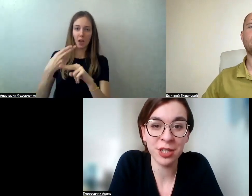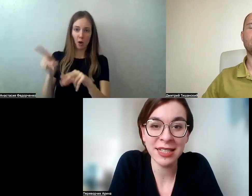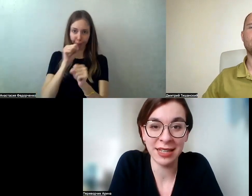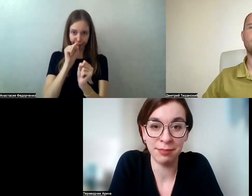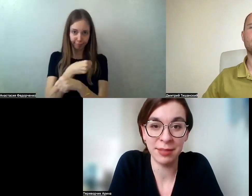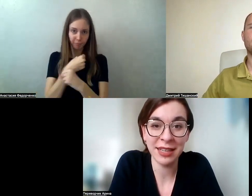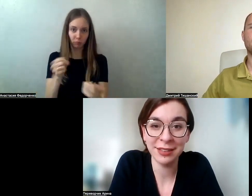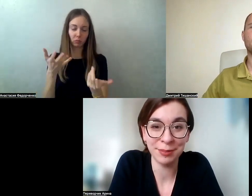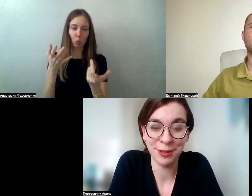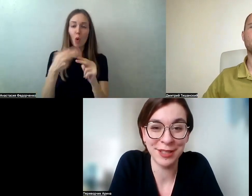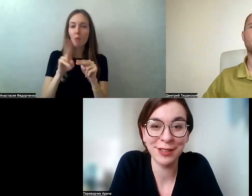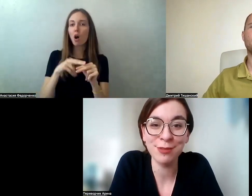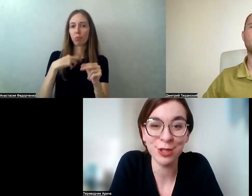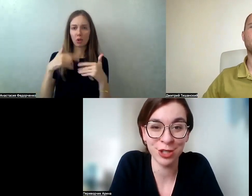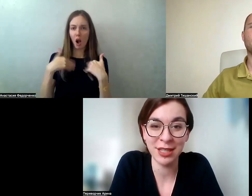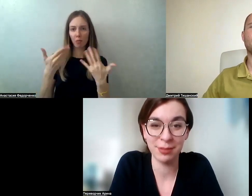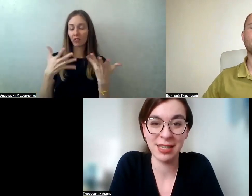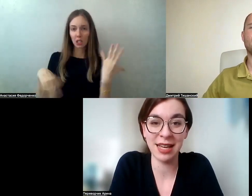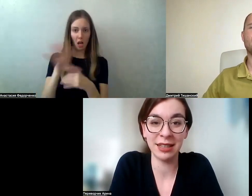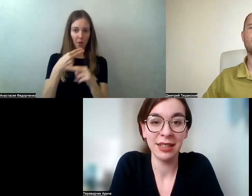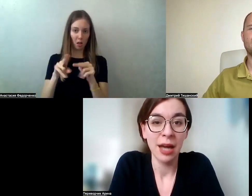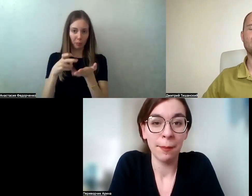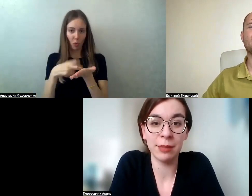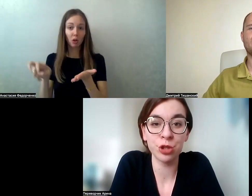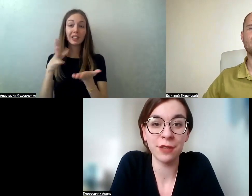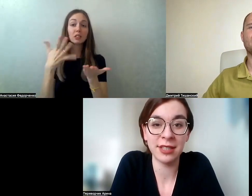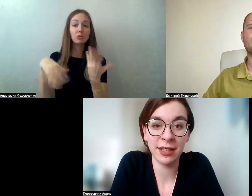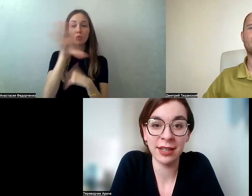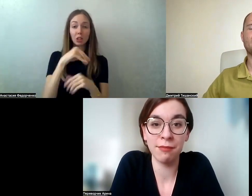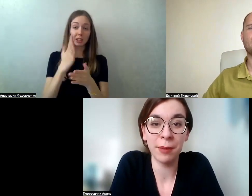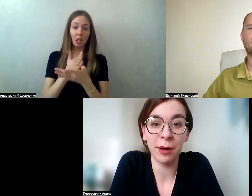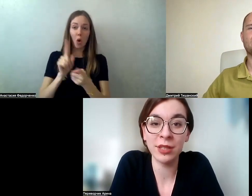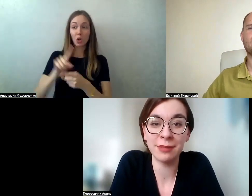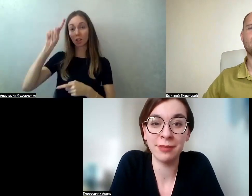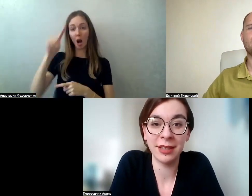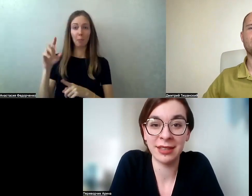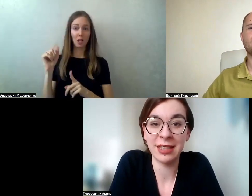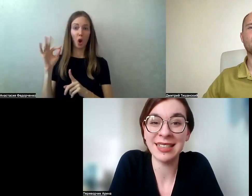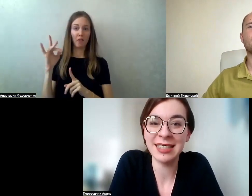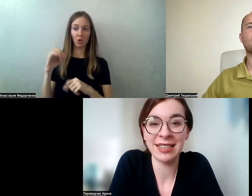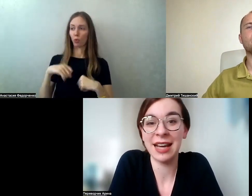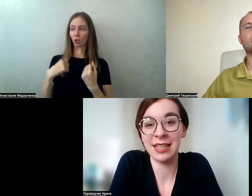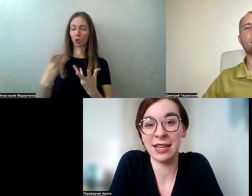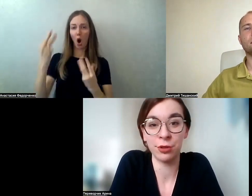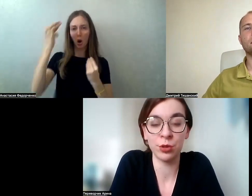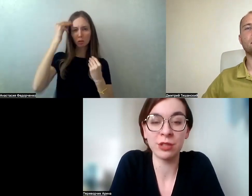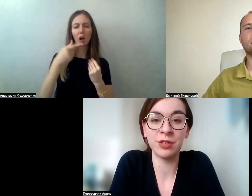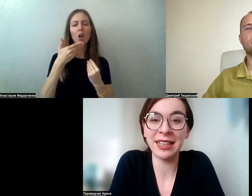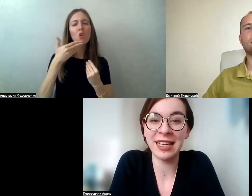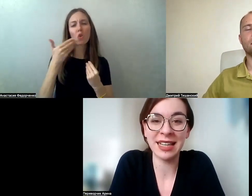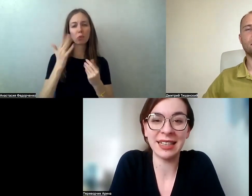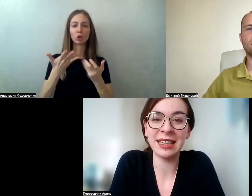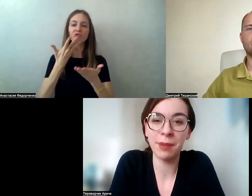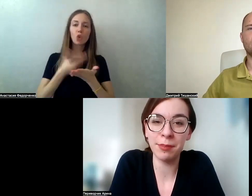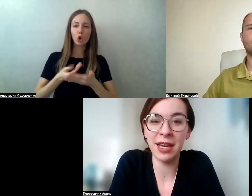необходимы в жизни. Без этого просто невозможно жить, я бы сказала. Потому что все мы проходим разные стадии. Вот. У нас у